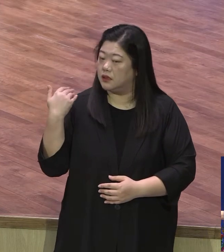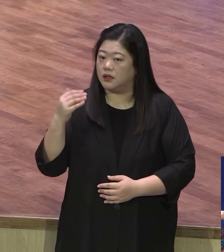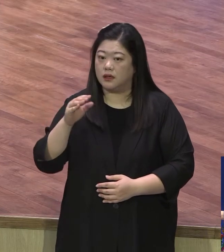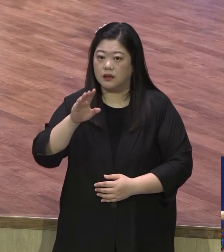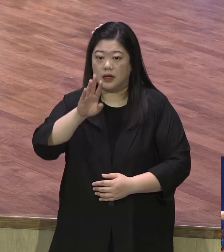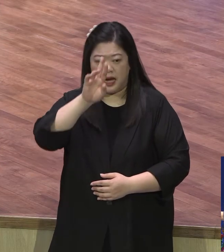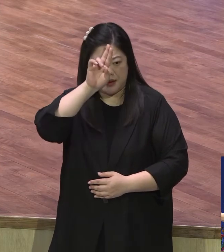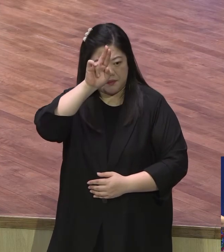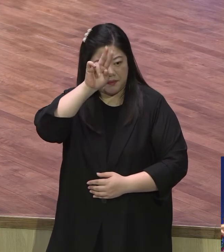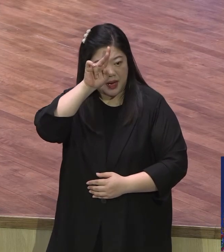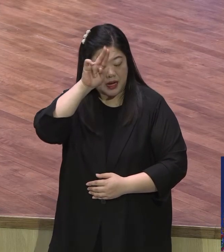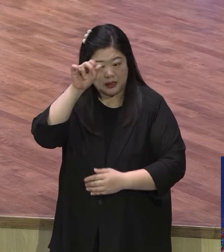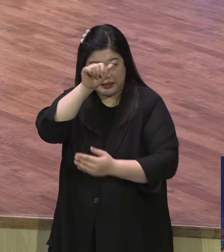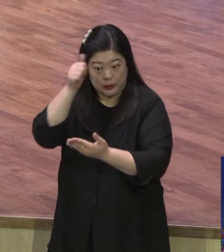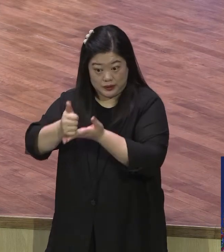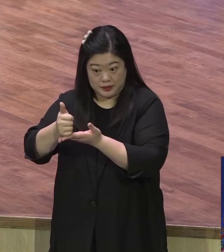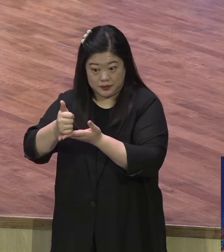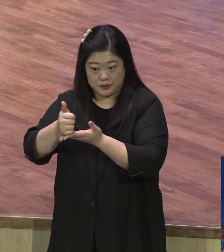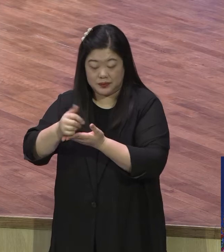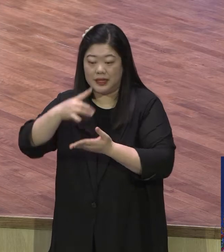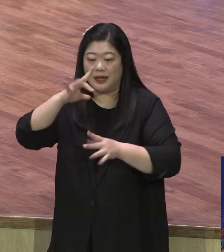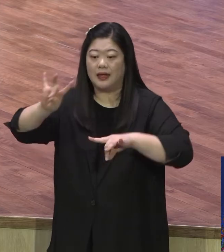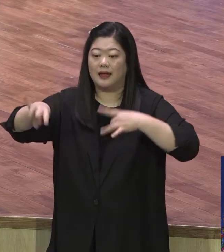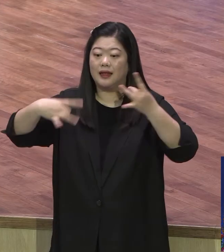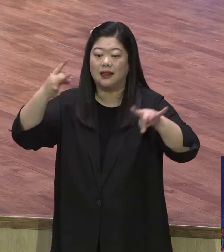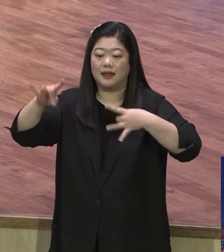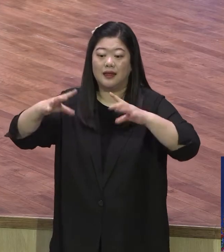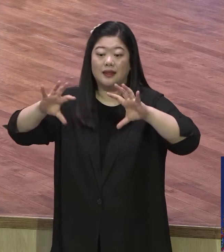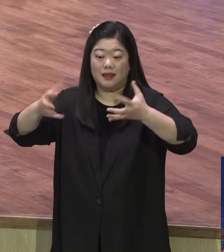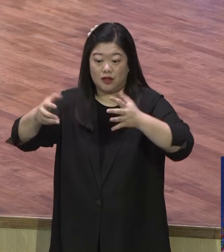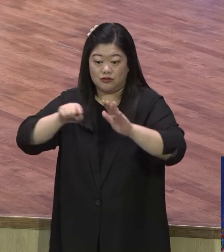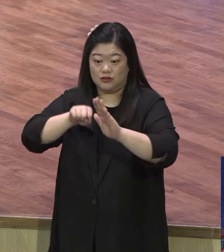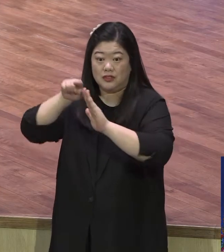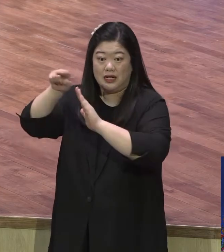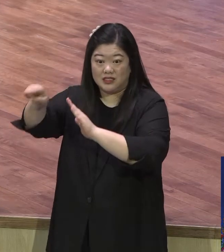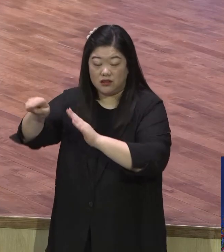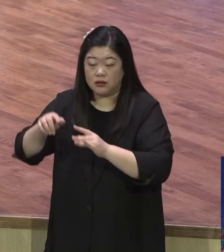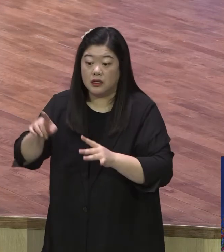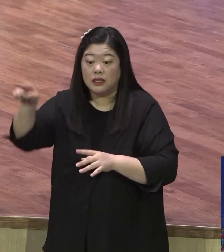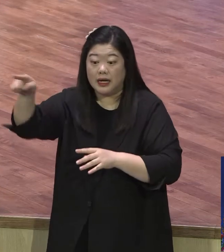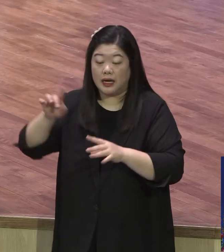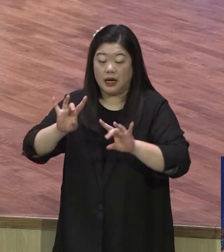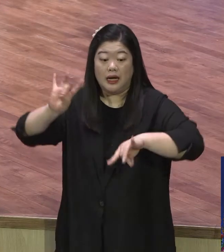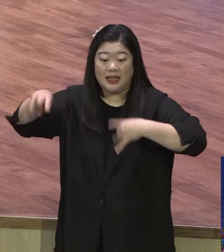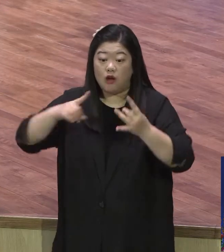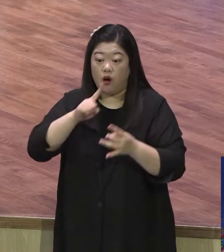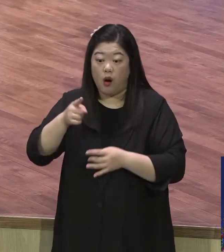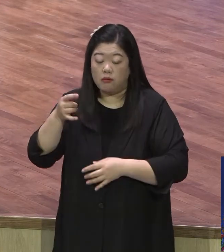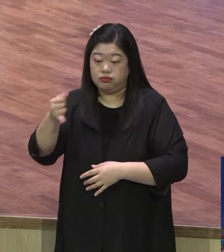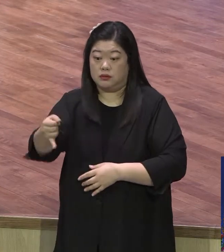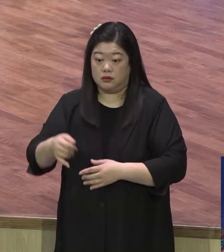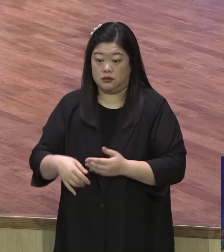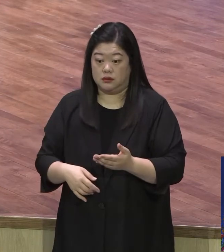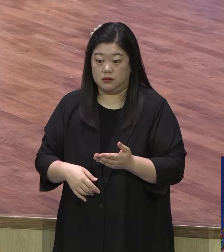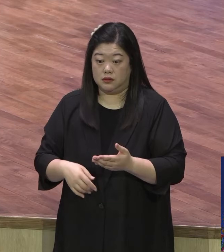뭡니까 저 저 가가지고 태국 거기 가서 말도 모르 태국말을 어떻게 알아요 그런데